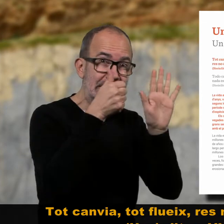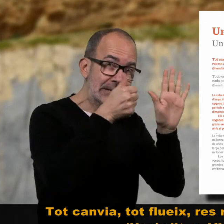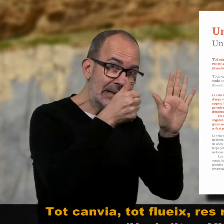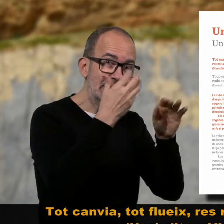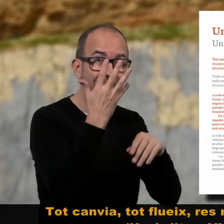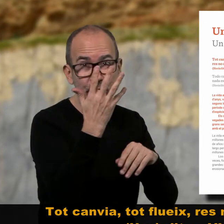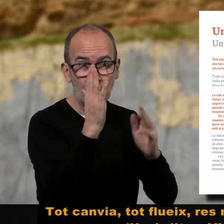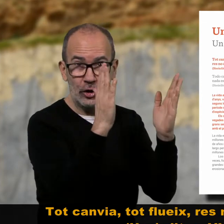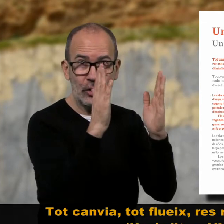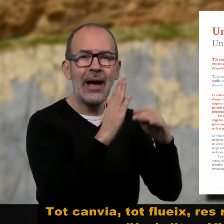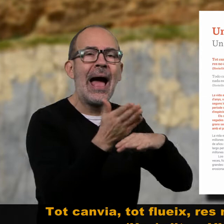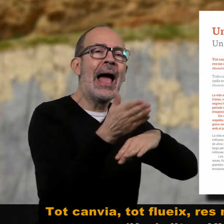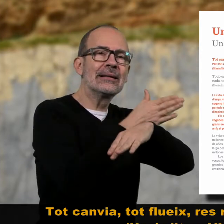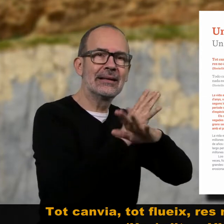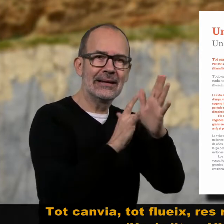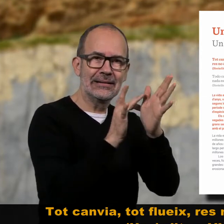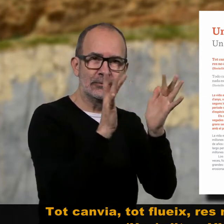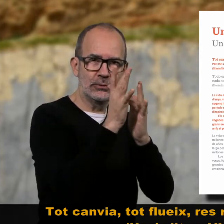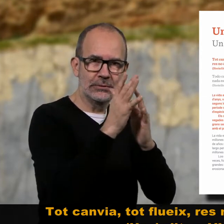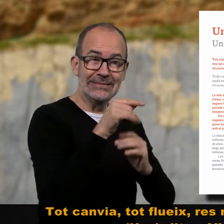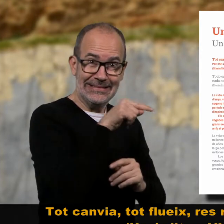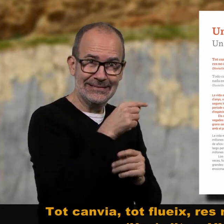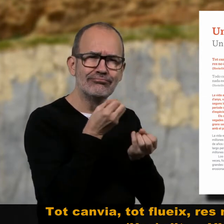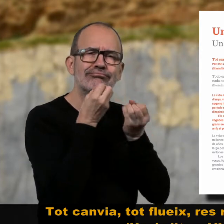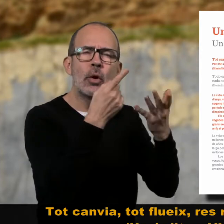Heràclit, segle VI-V abans de Crist.